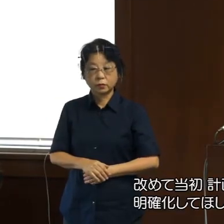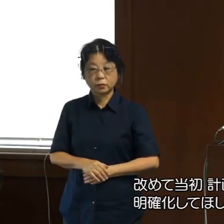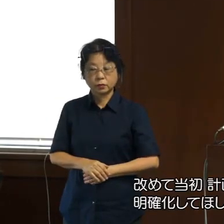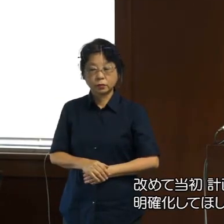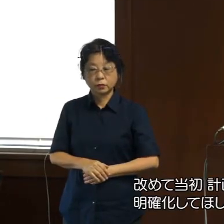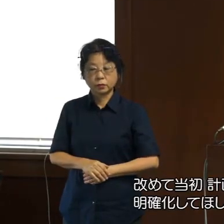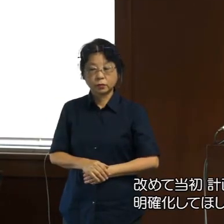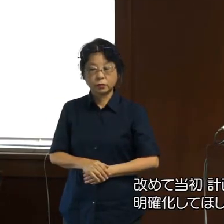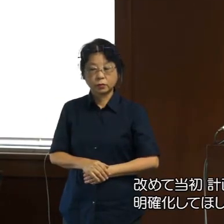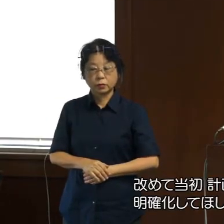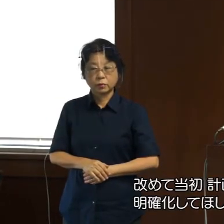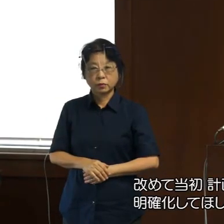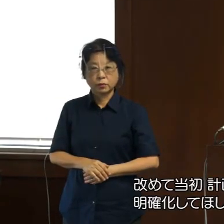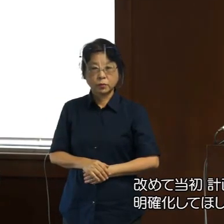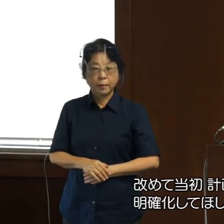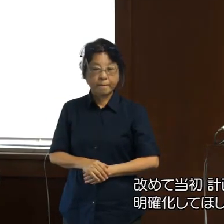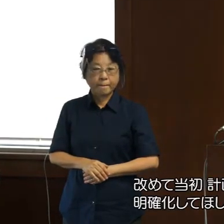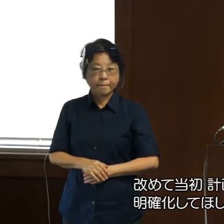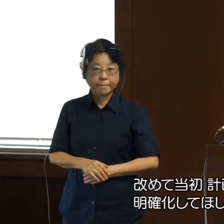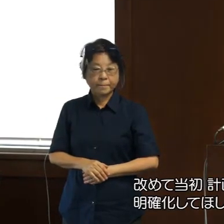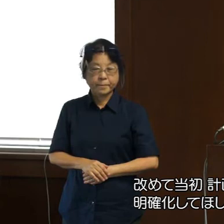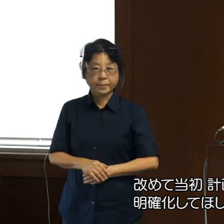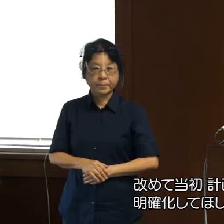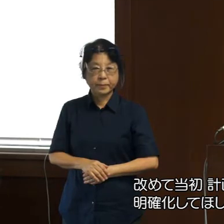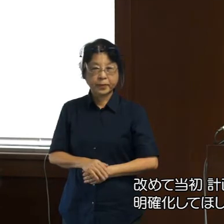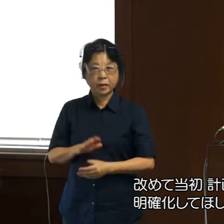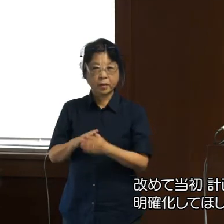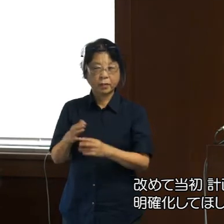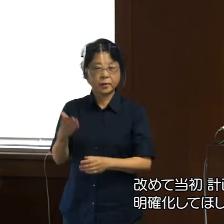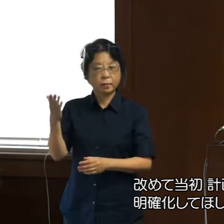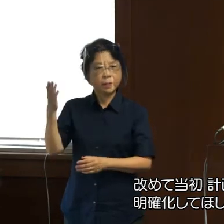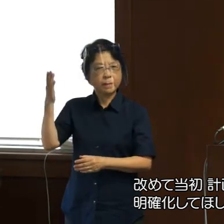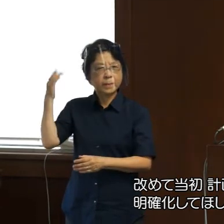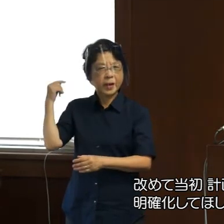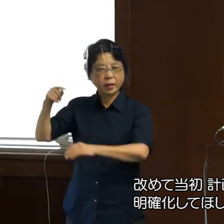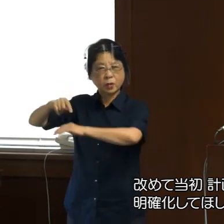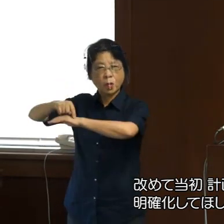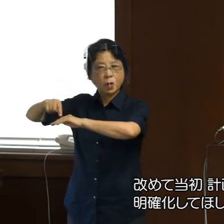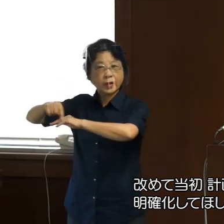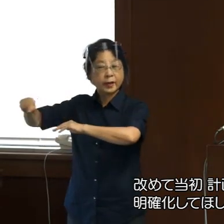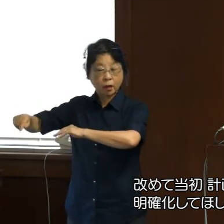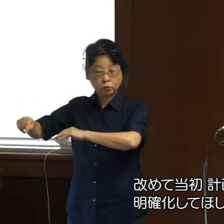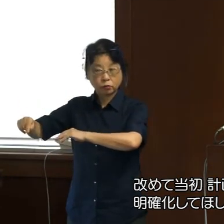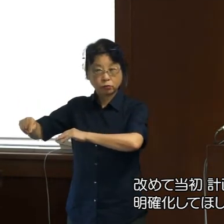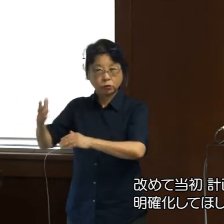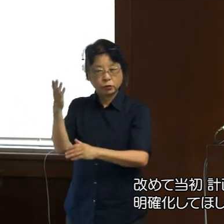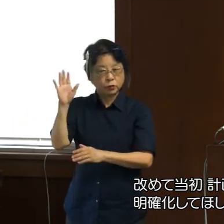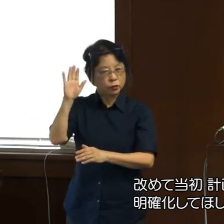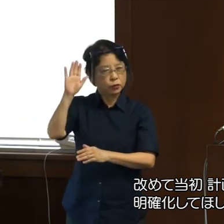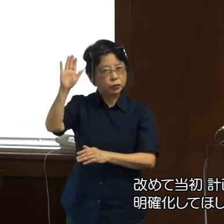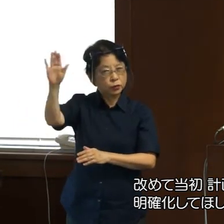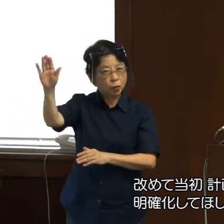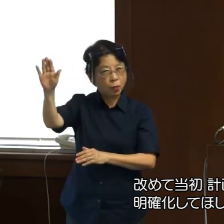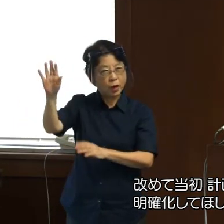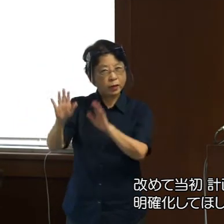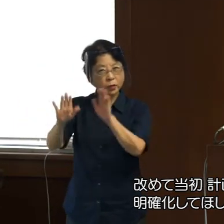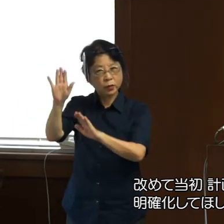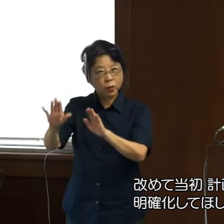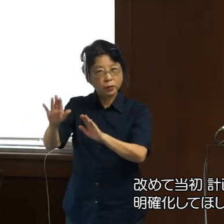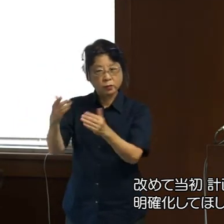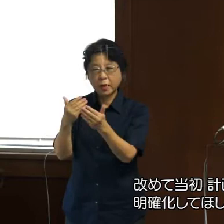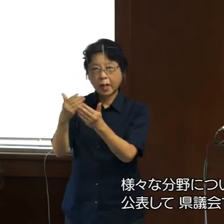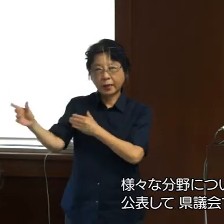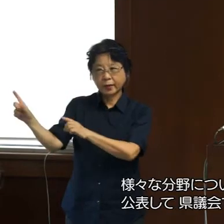まあ、改めて、当初計画の全体像、将来像を明確化してほしいといったところから